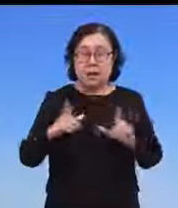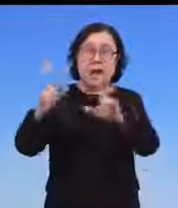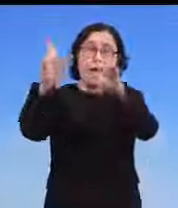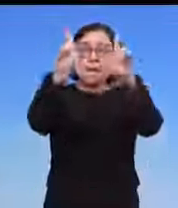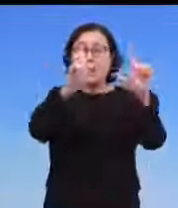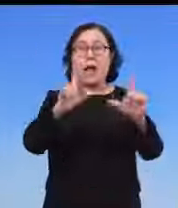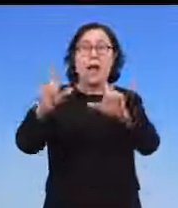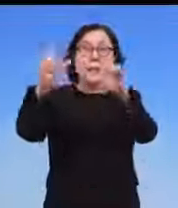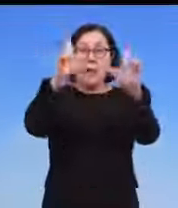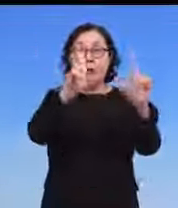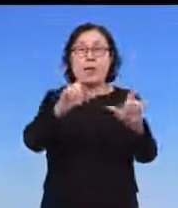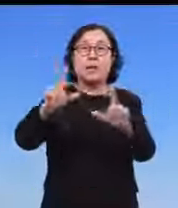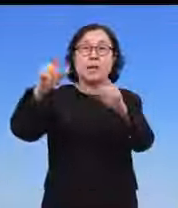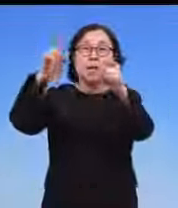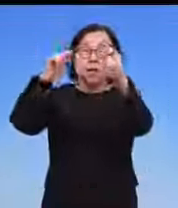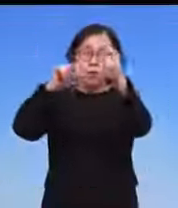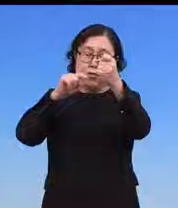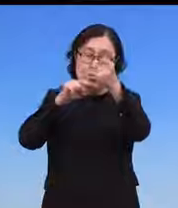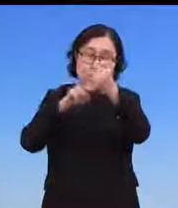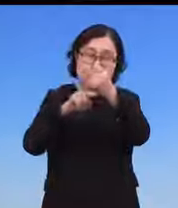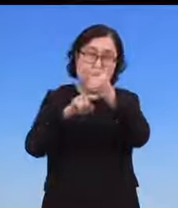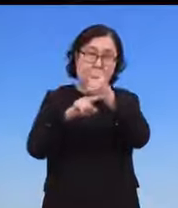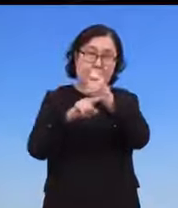내 삶의 이유라.